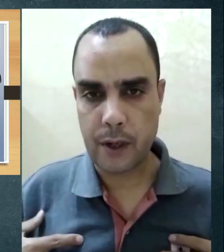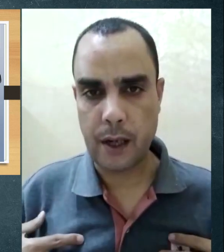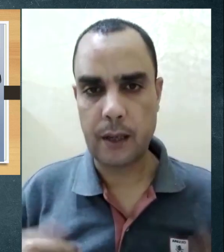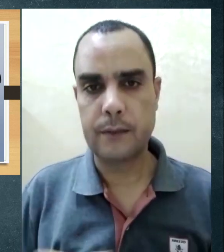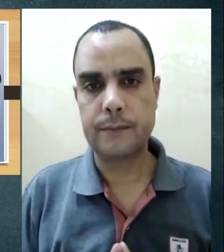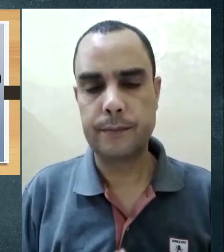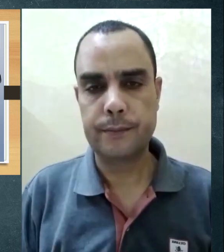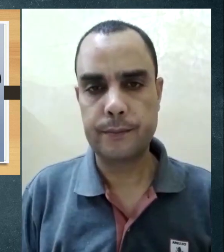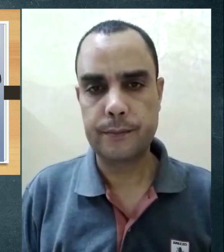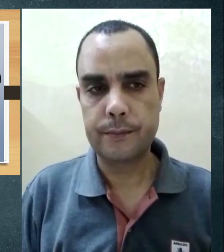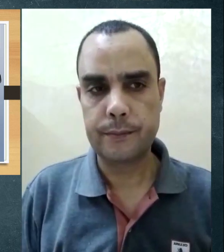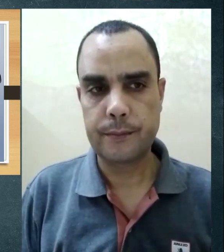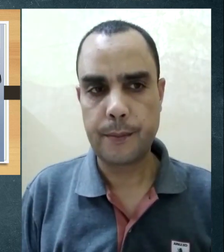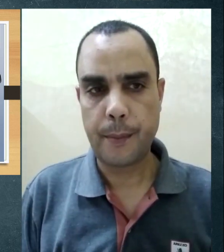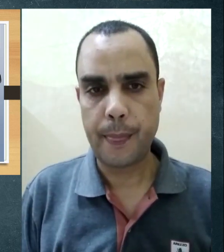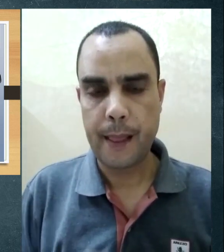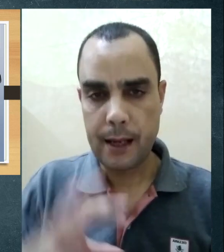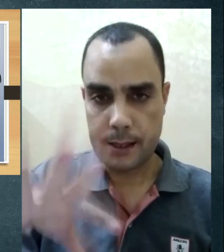والفرح،